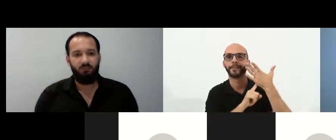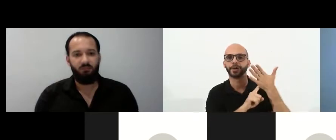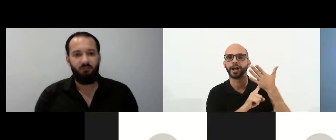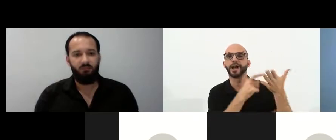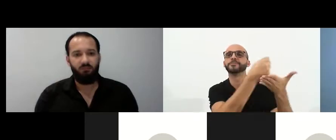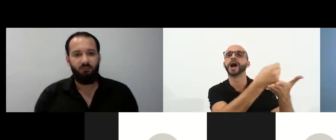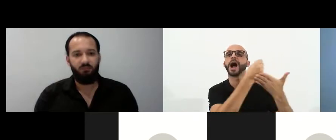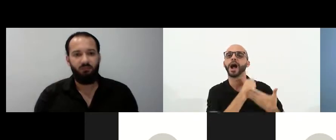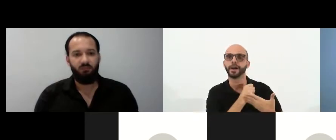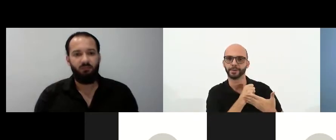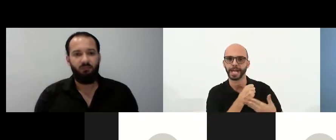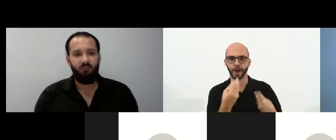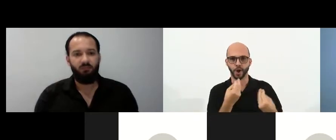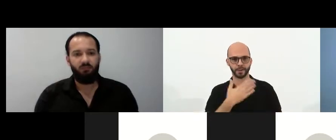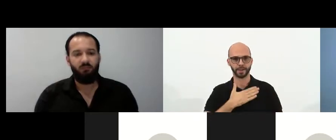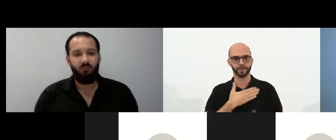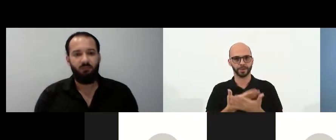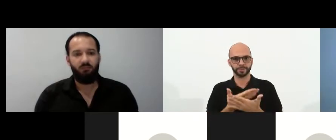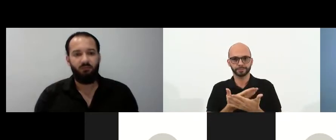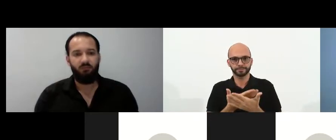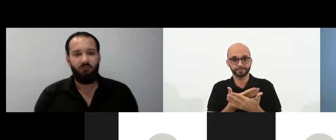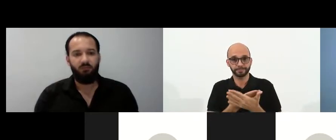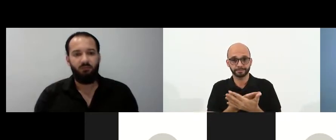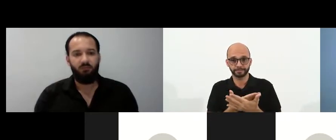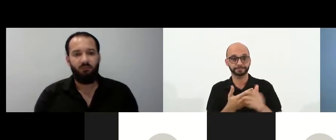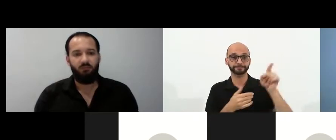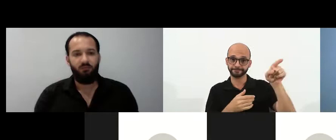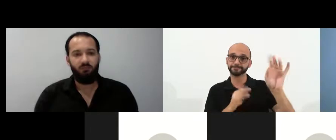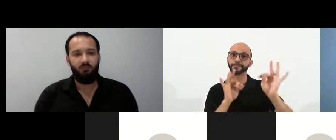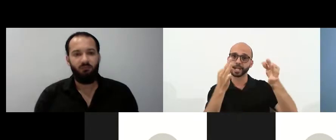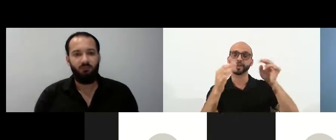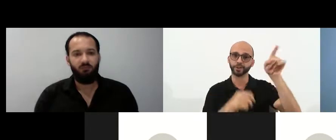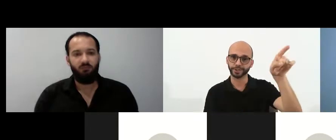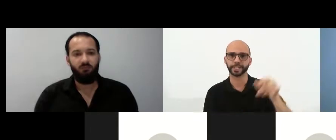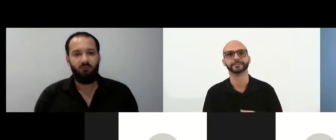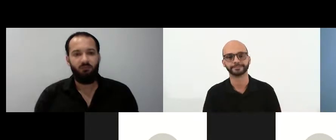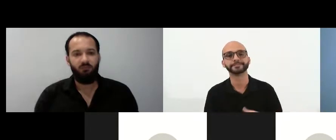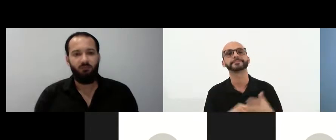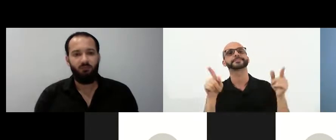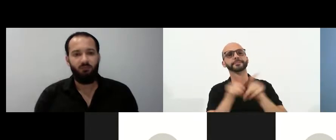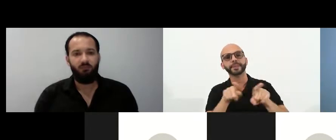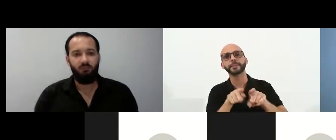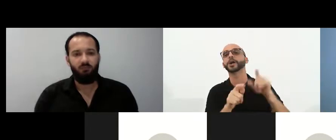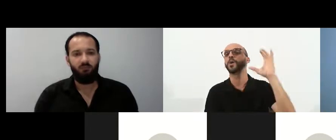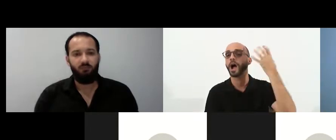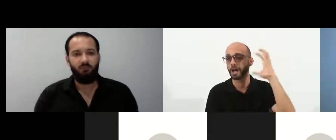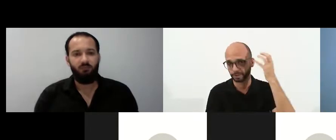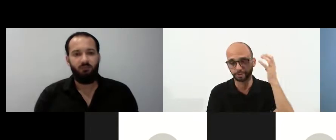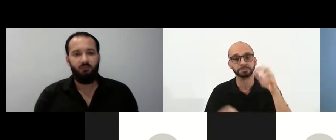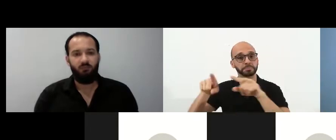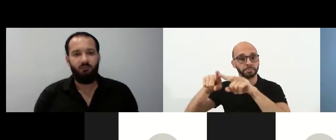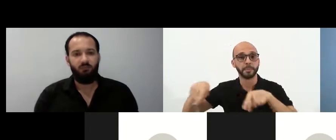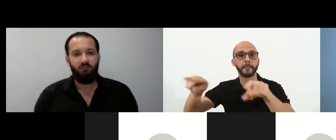televisão, nós obtínhamos essas informações, nos auxiliava nos estudos. Isso era também uma